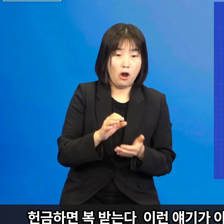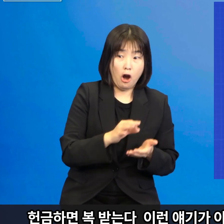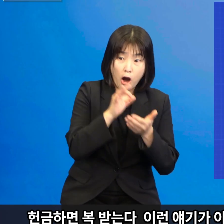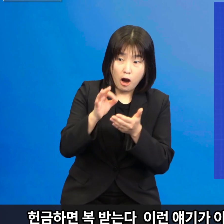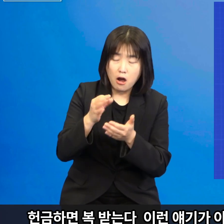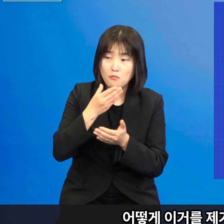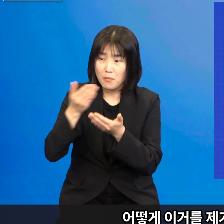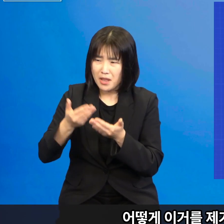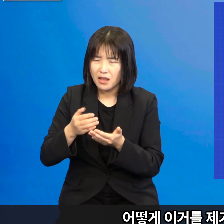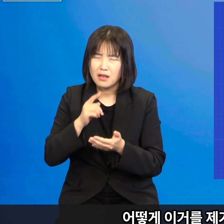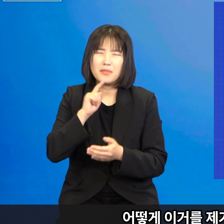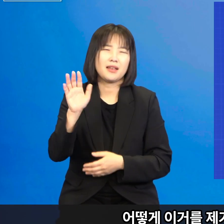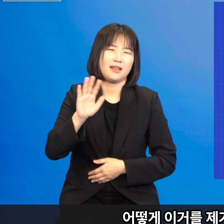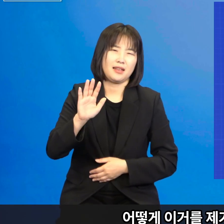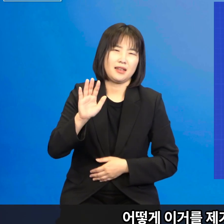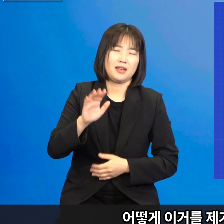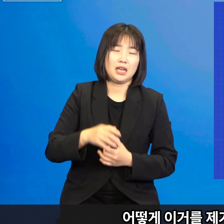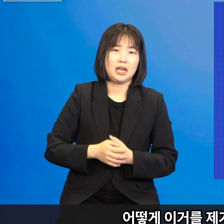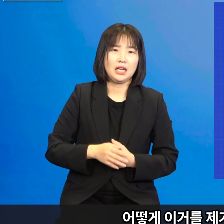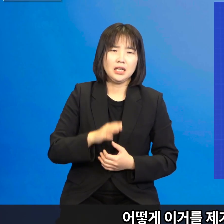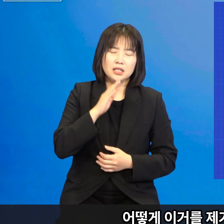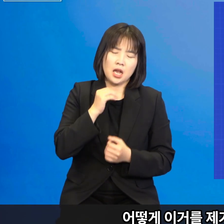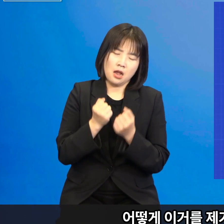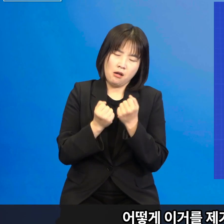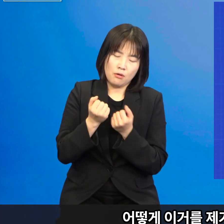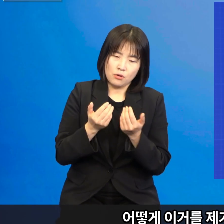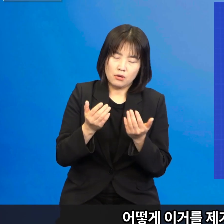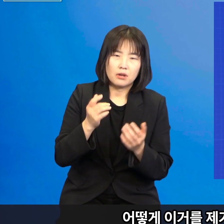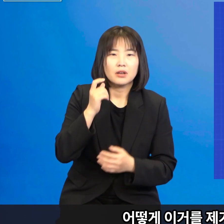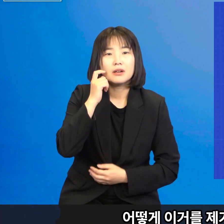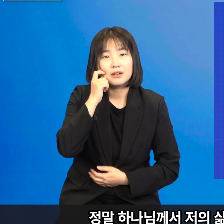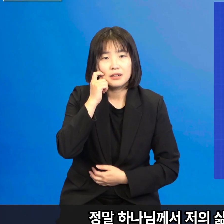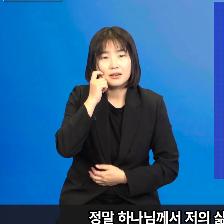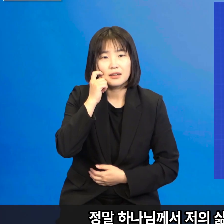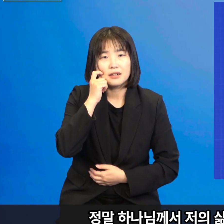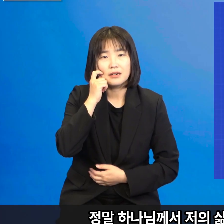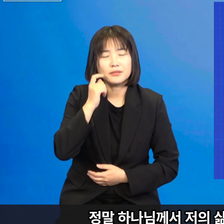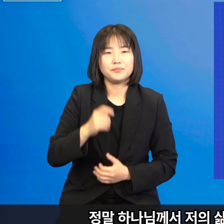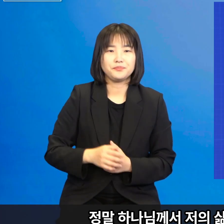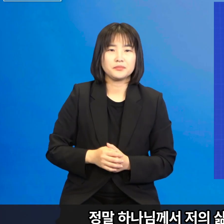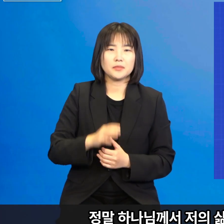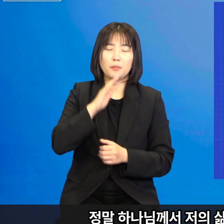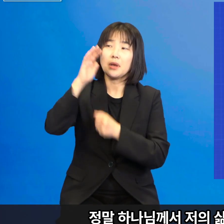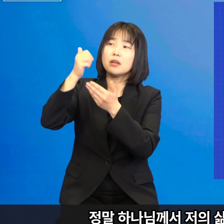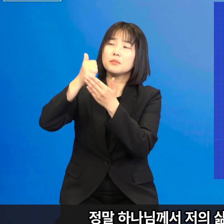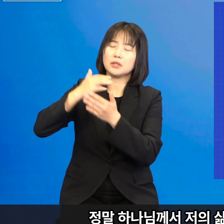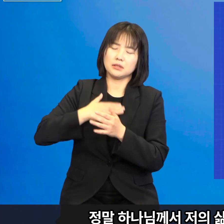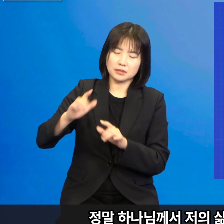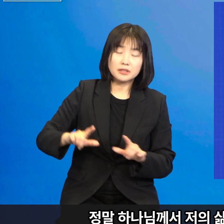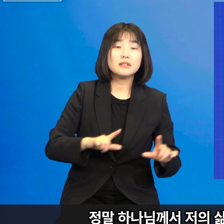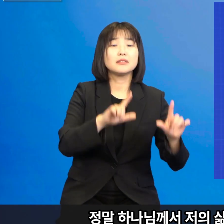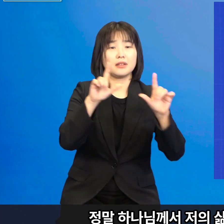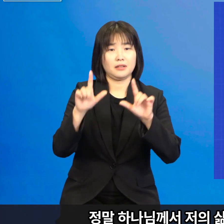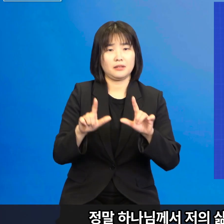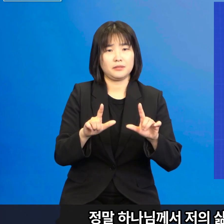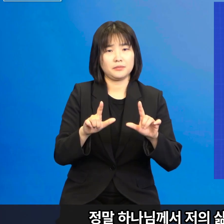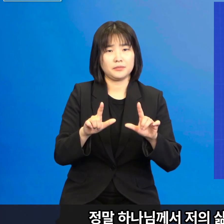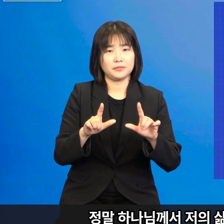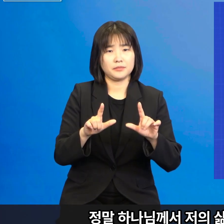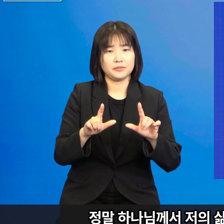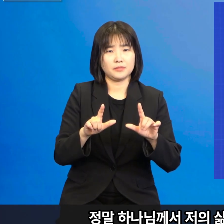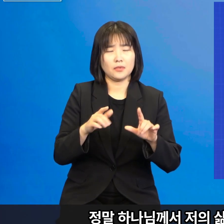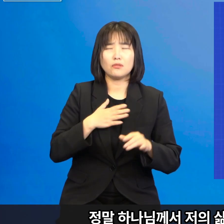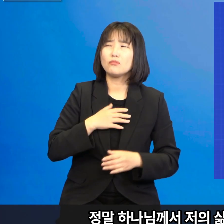말로 설명할 수 없어요. 어떻게 이거를 제가 설명할 수 있을지. 정말 하나님께서 저의 삶에 하는